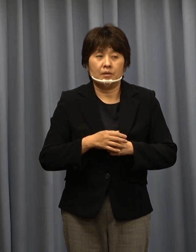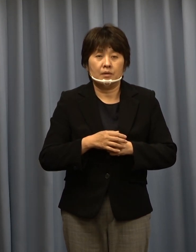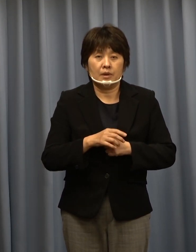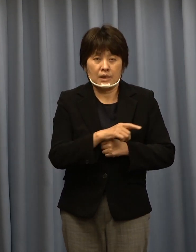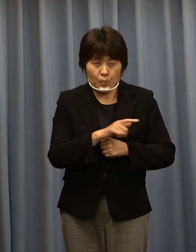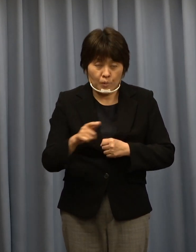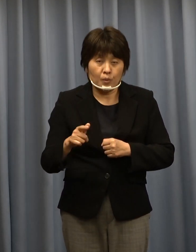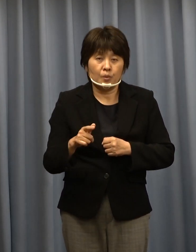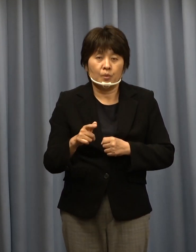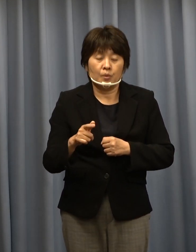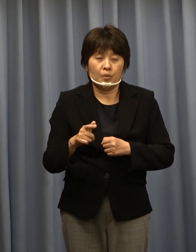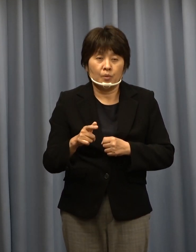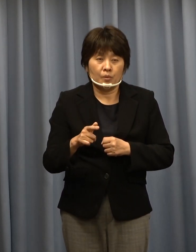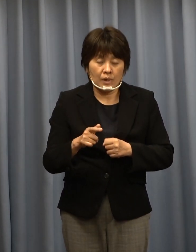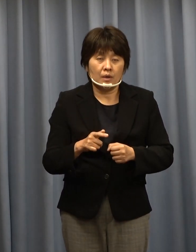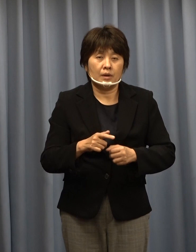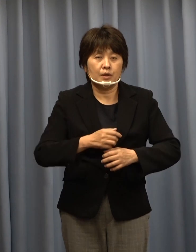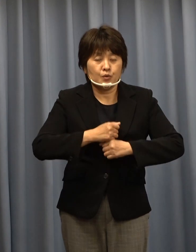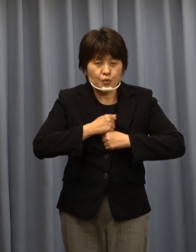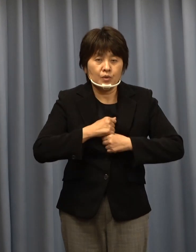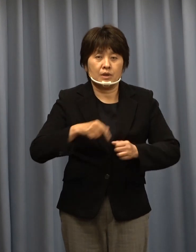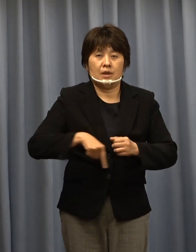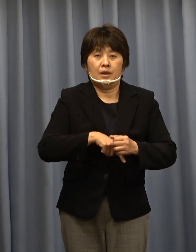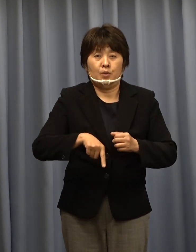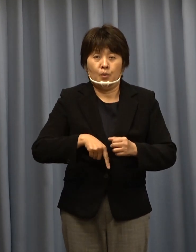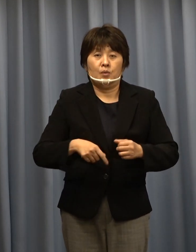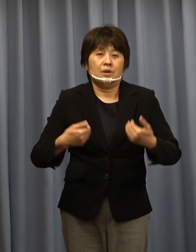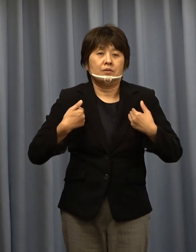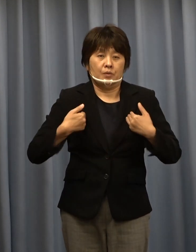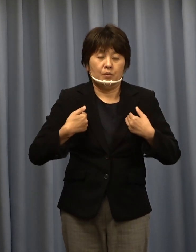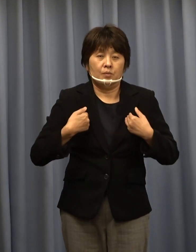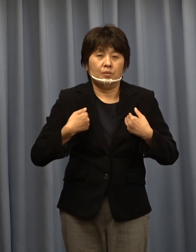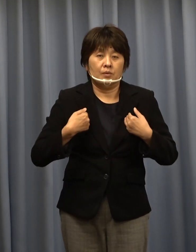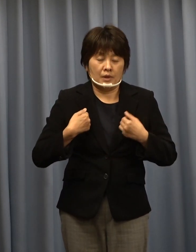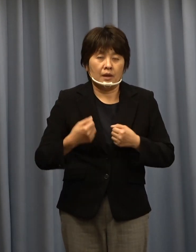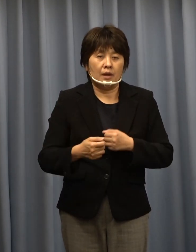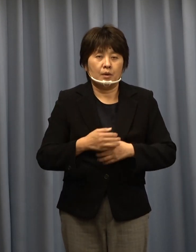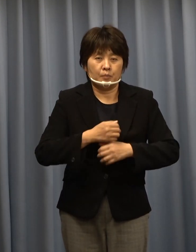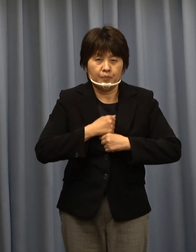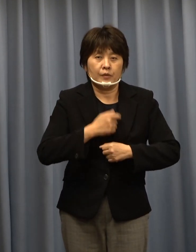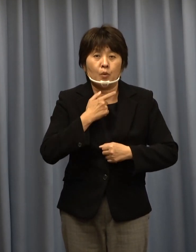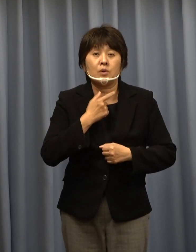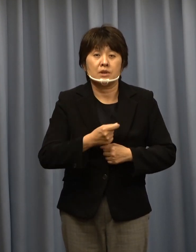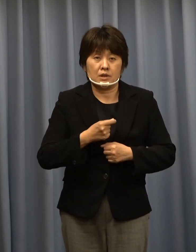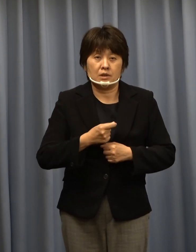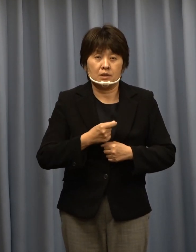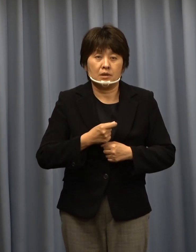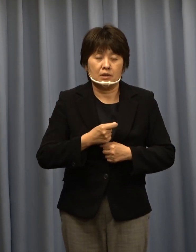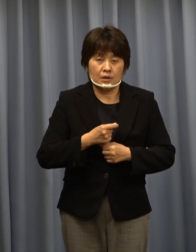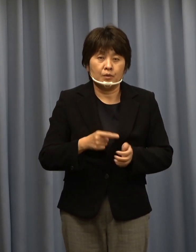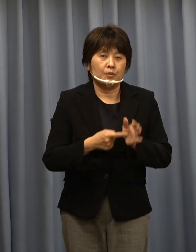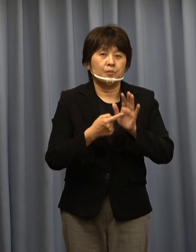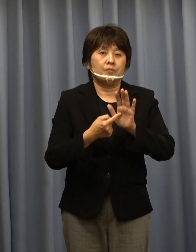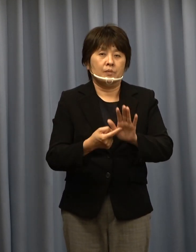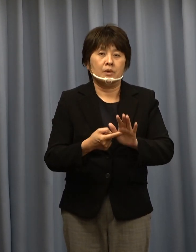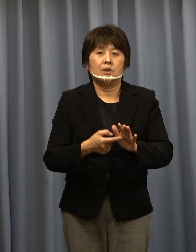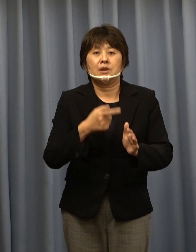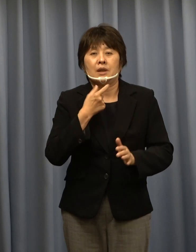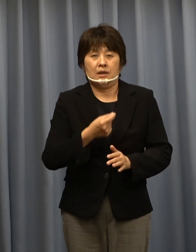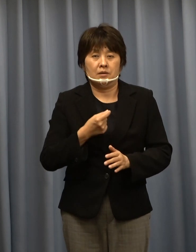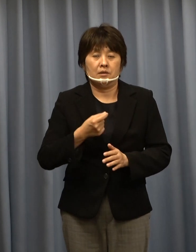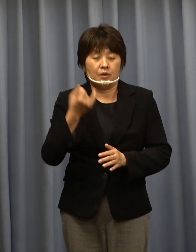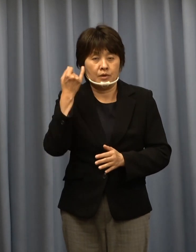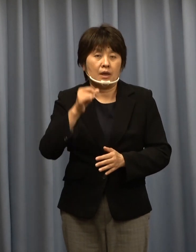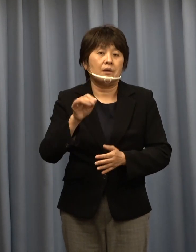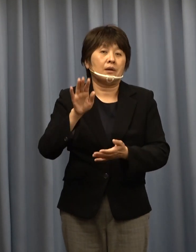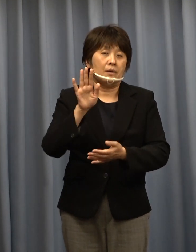いろいろな点を注意をしていきますけれども、お守りをいただきたいということを提言をしていただきたいということでござい